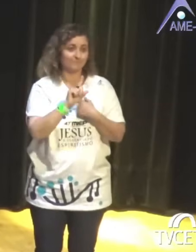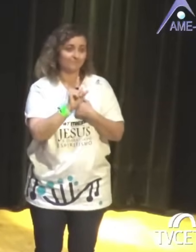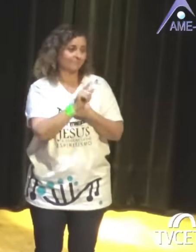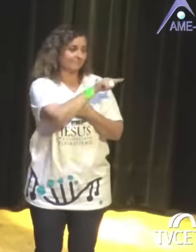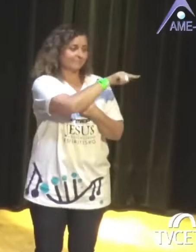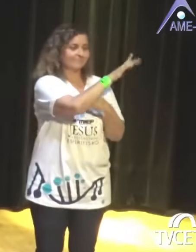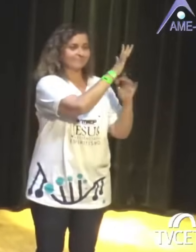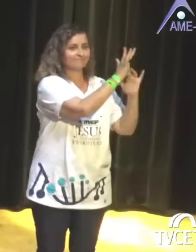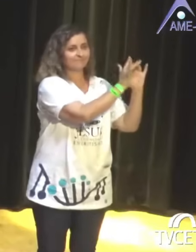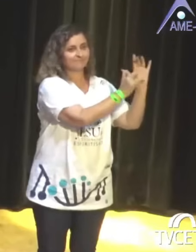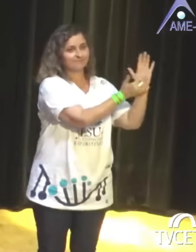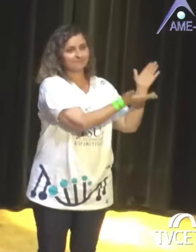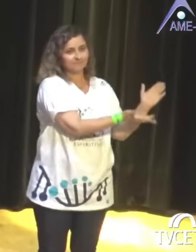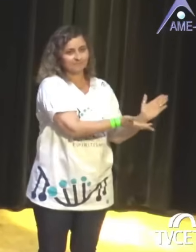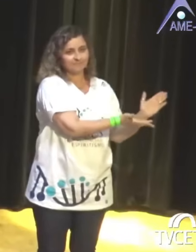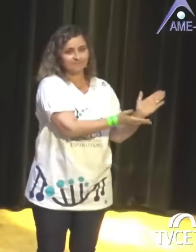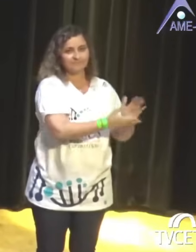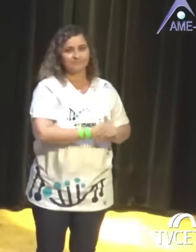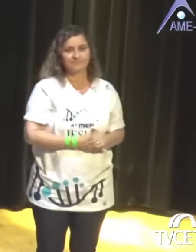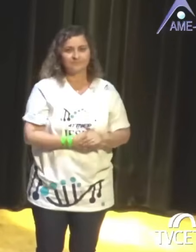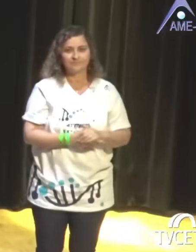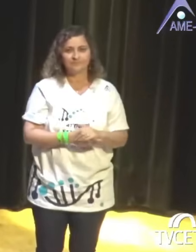Jesus correto